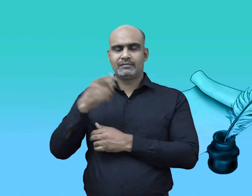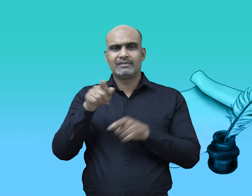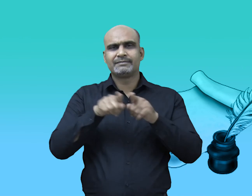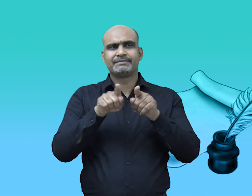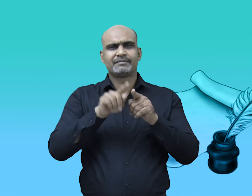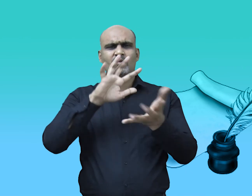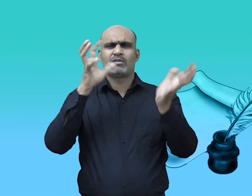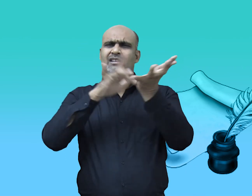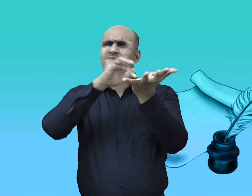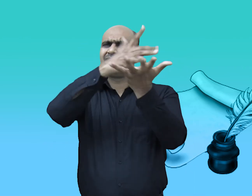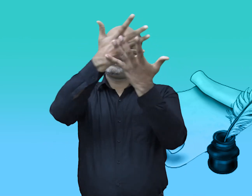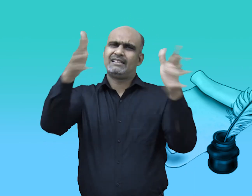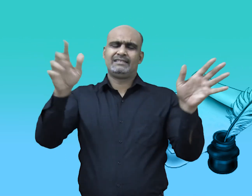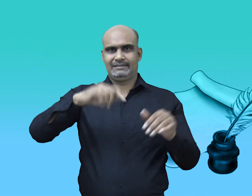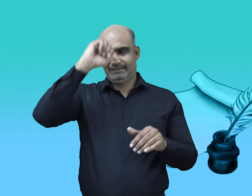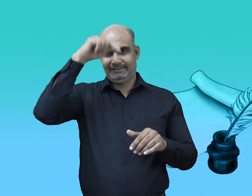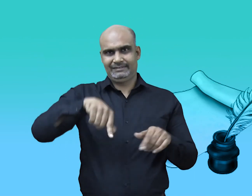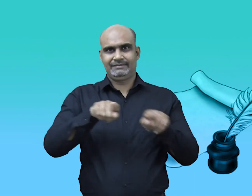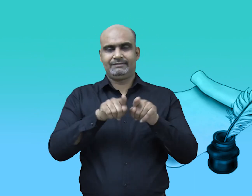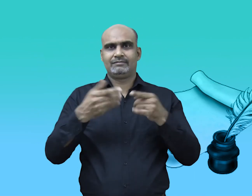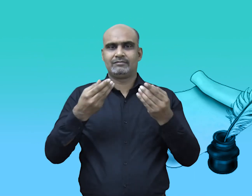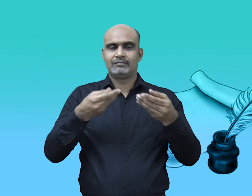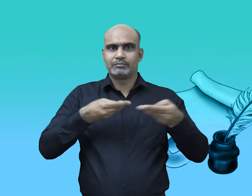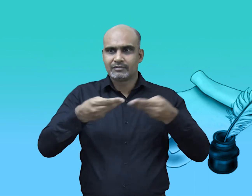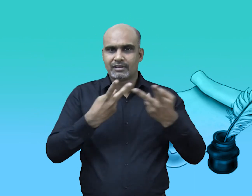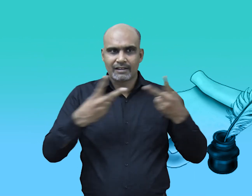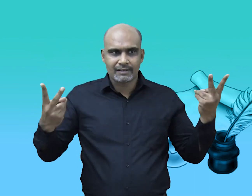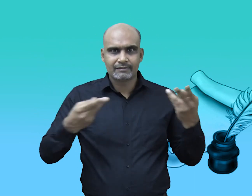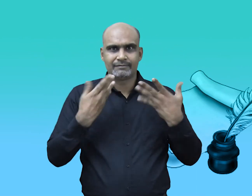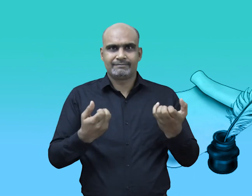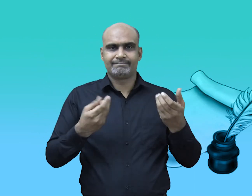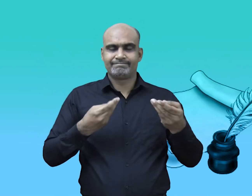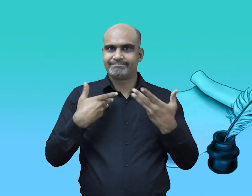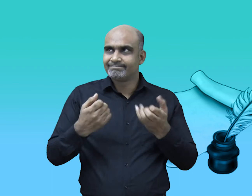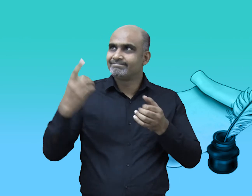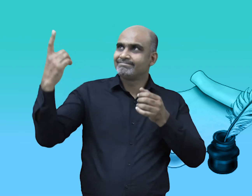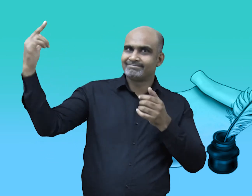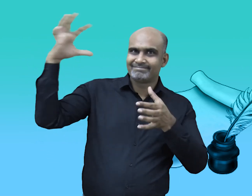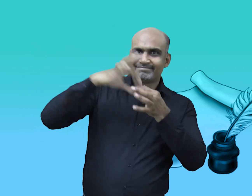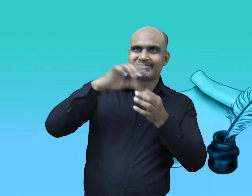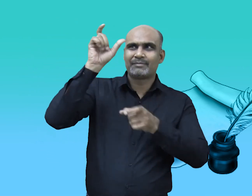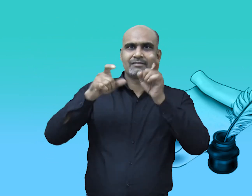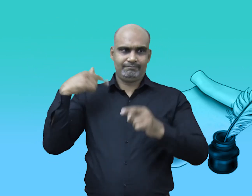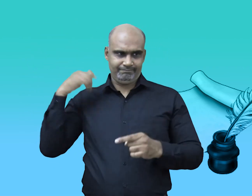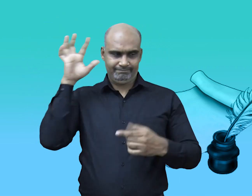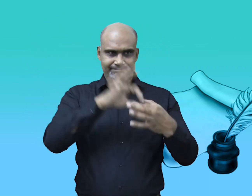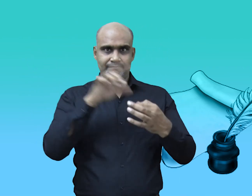आगे कवि कहते हैं कि उन विकसित देशों का अहम मकसद यही होता है कि वे विकासशील देशों